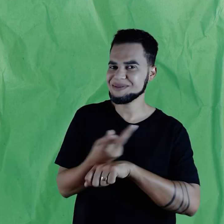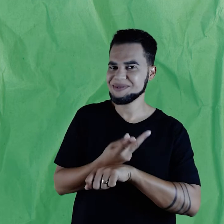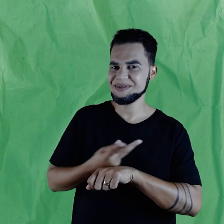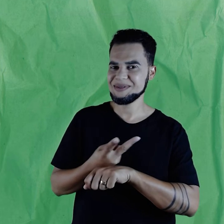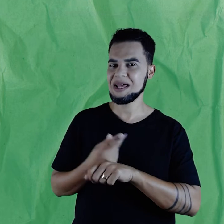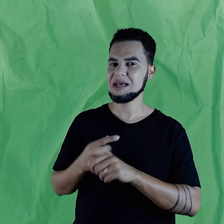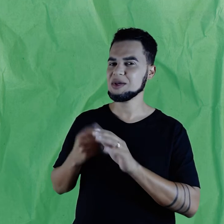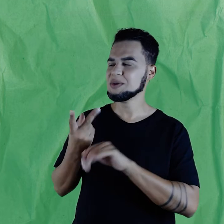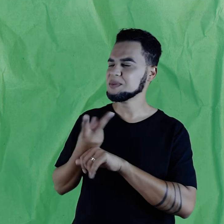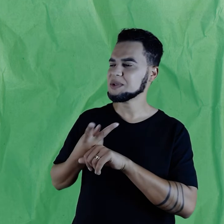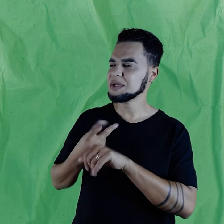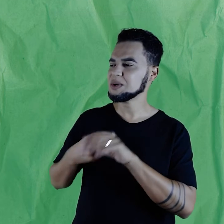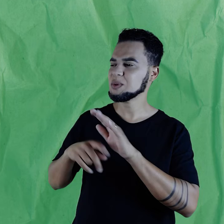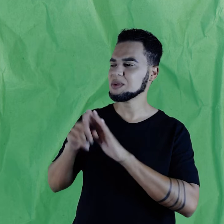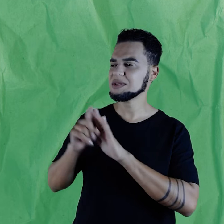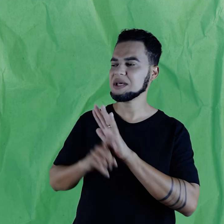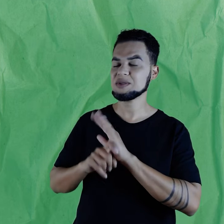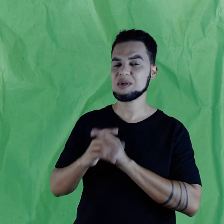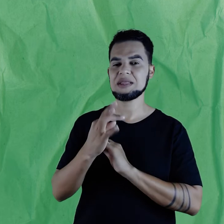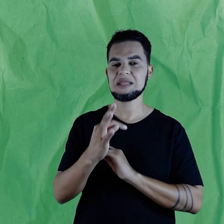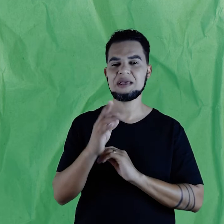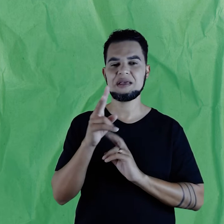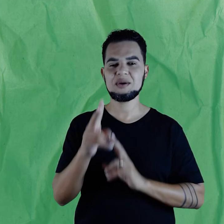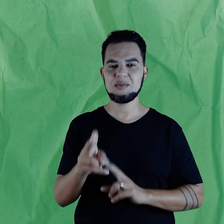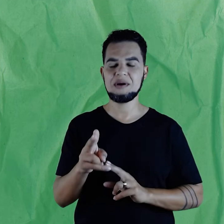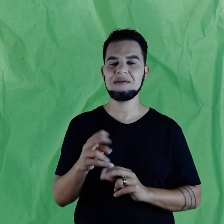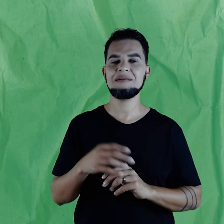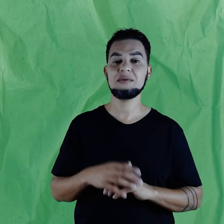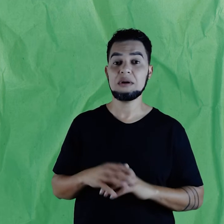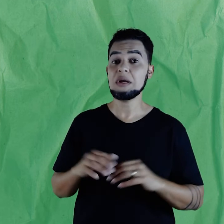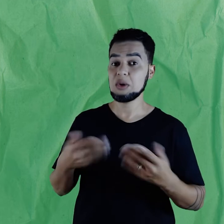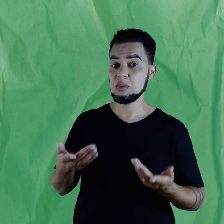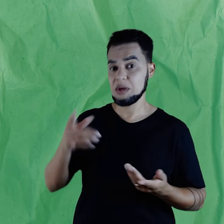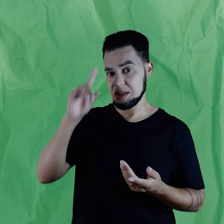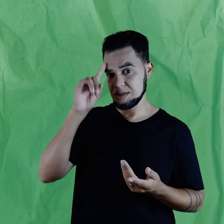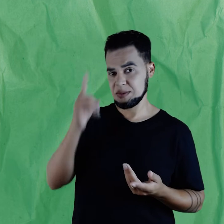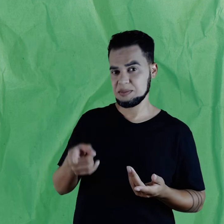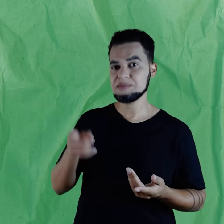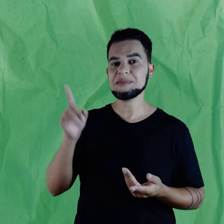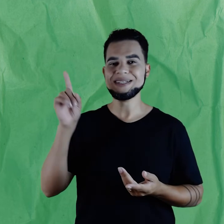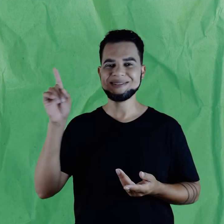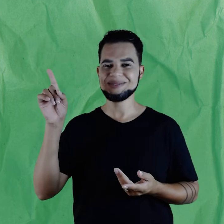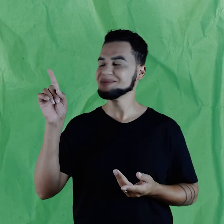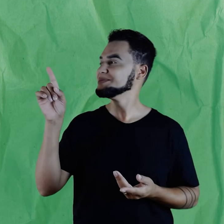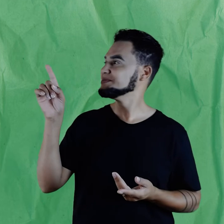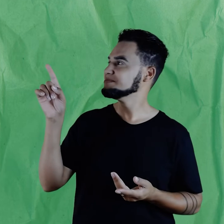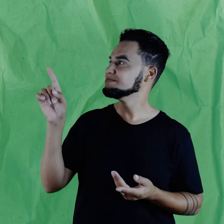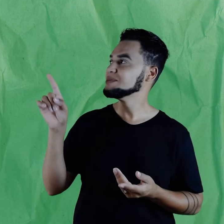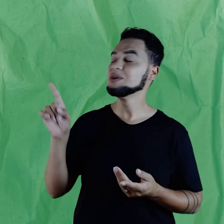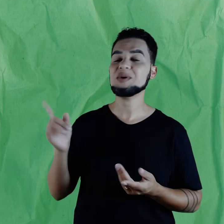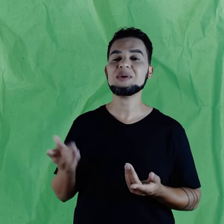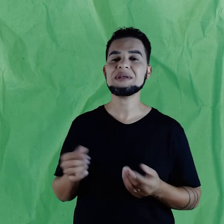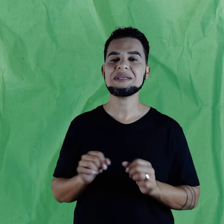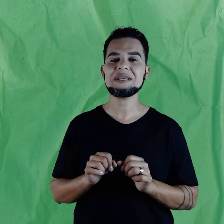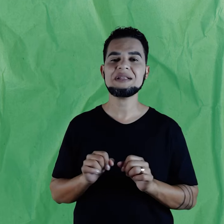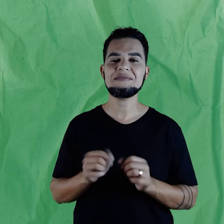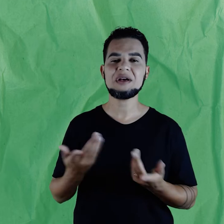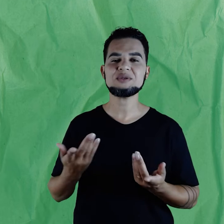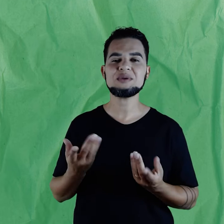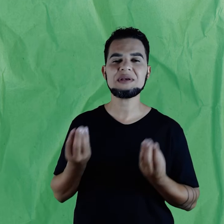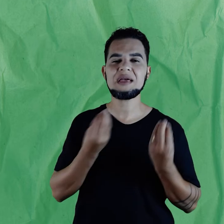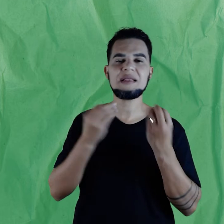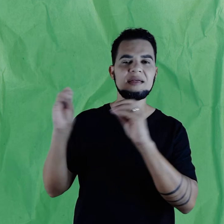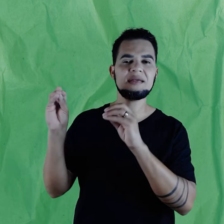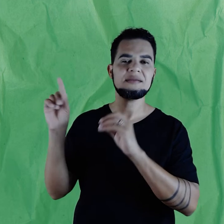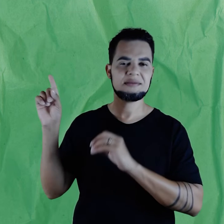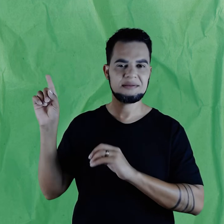Eu estou mandando um texto para ele aqui, um T igual Harry. Quando eu mando esse Harry, né, o que ele trouxe para mim?